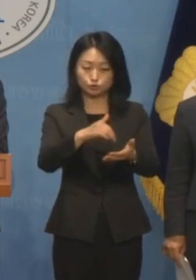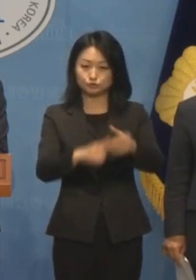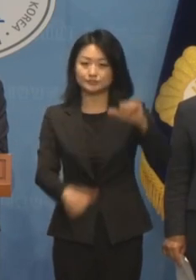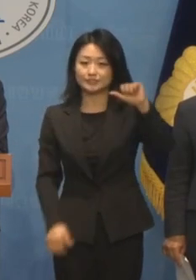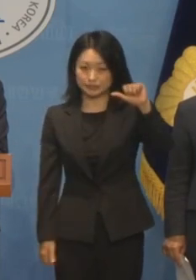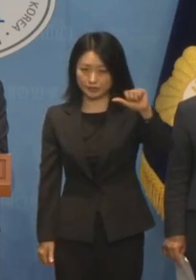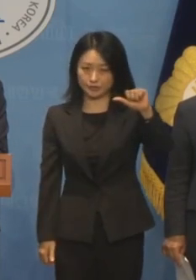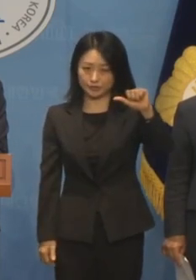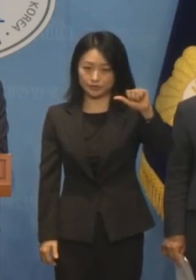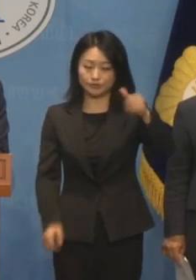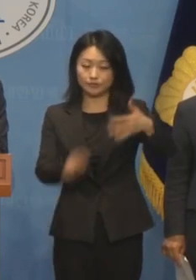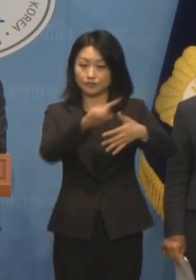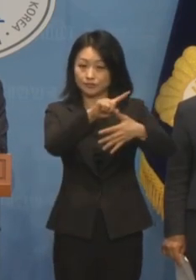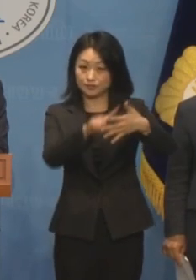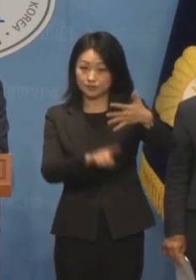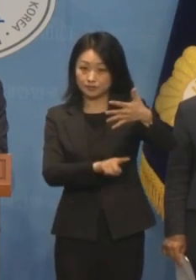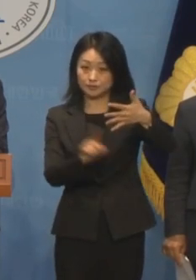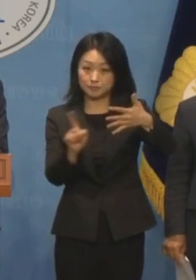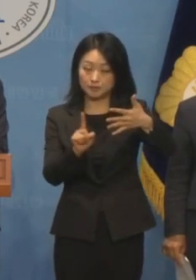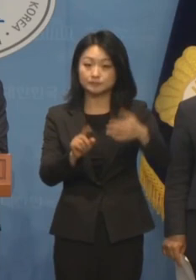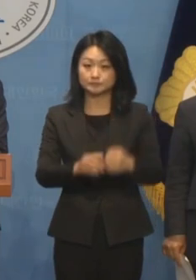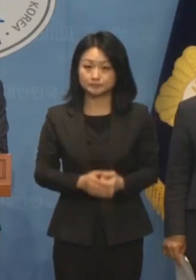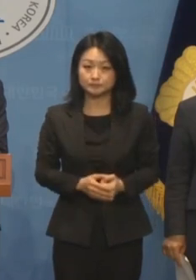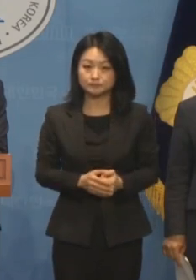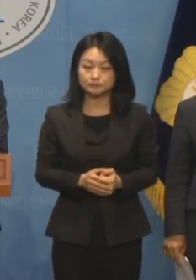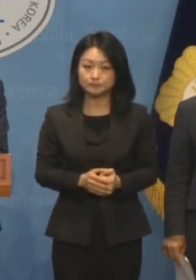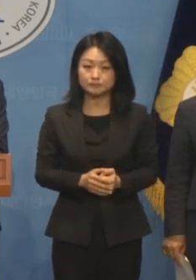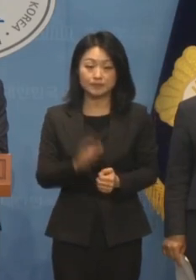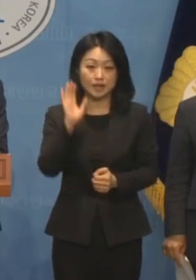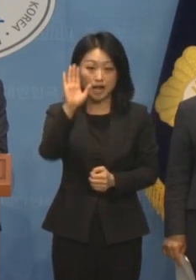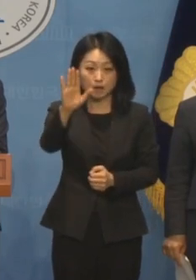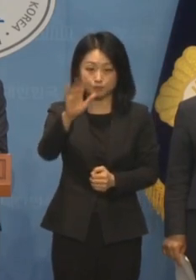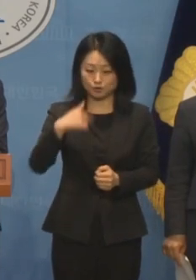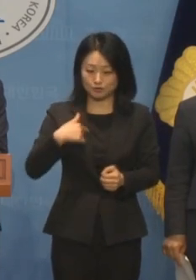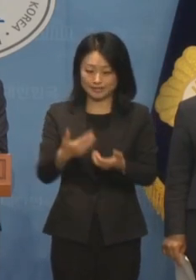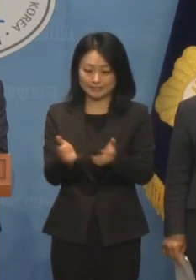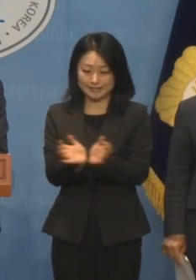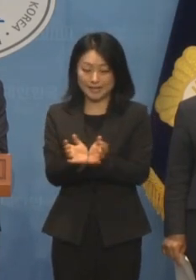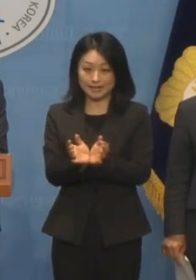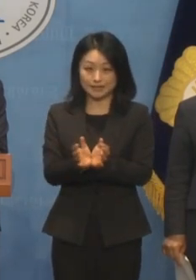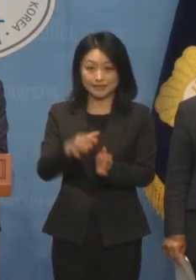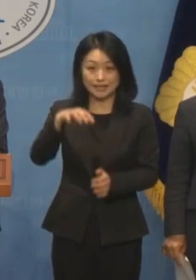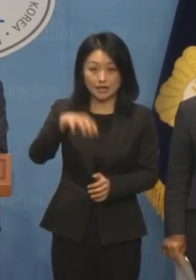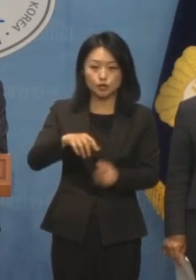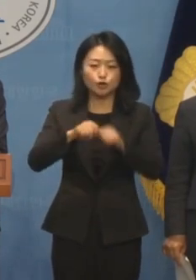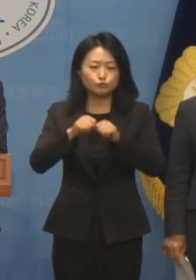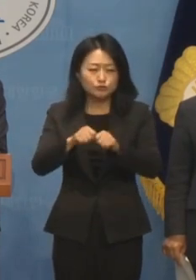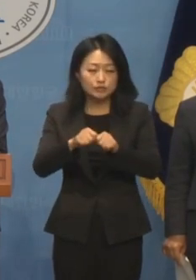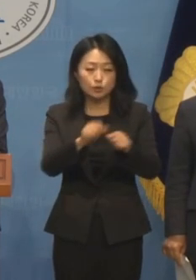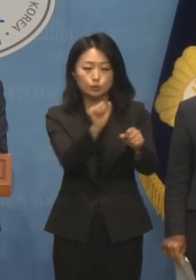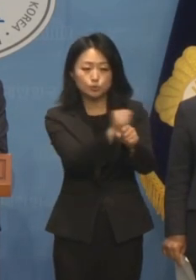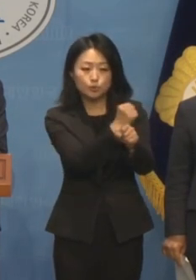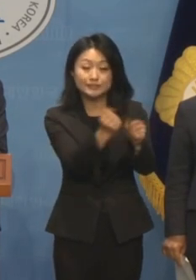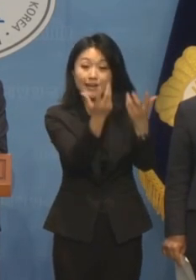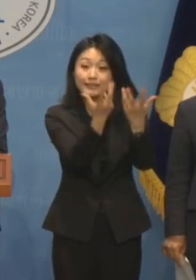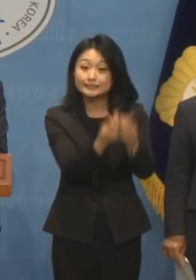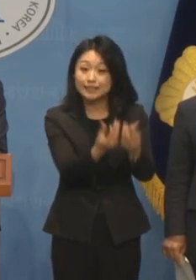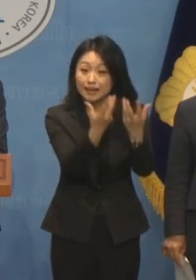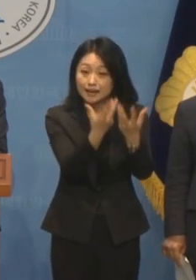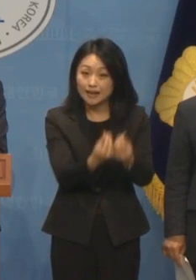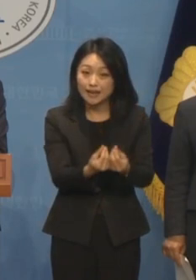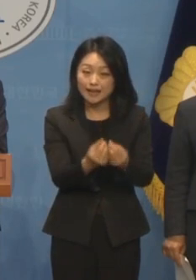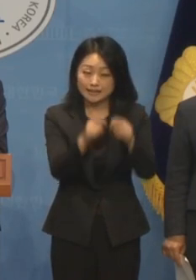유형으로 구분했습니다. 추후 대책단과 당에서 구체적인 조작 사례를